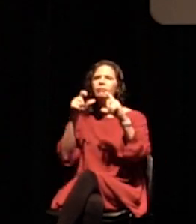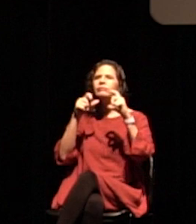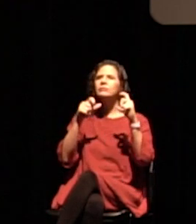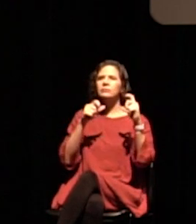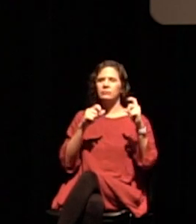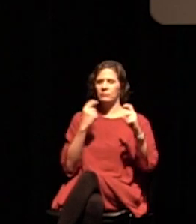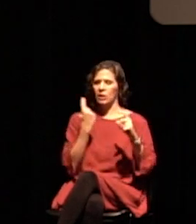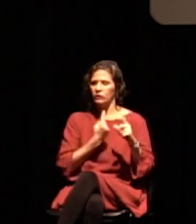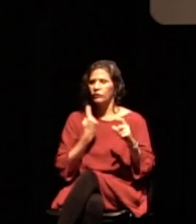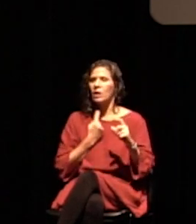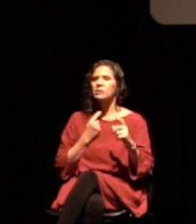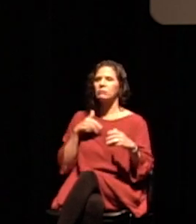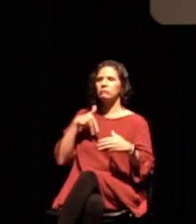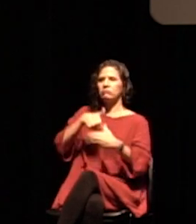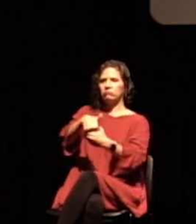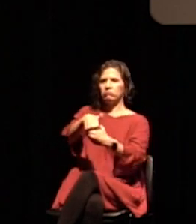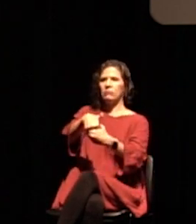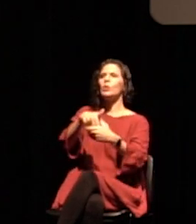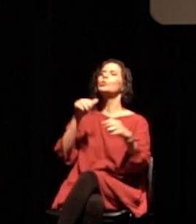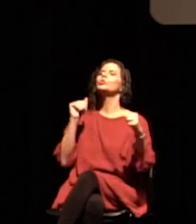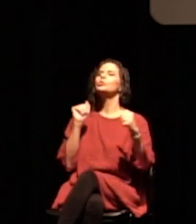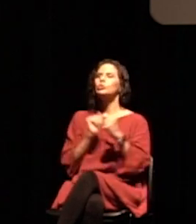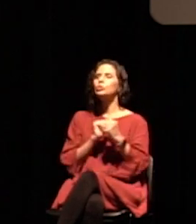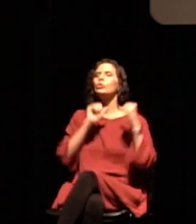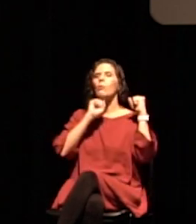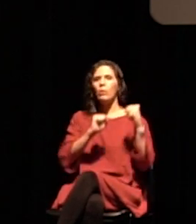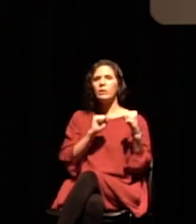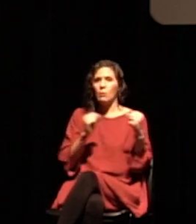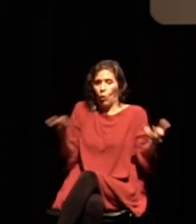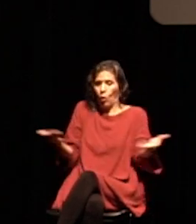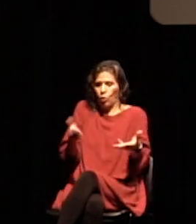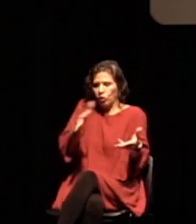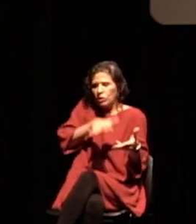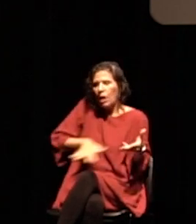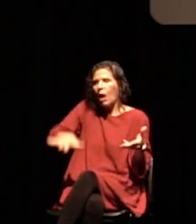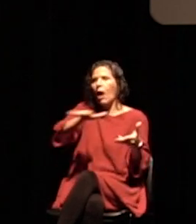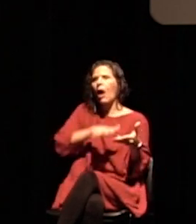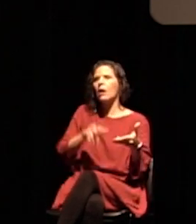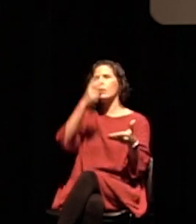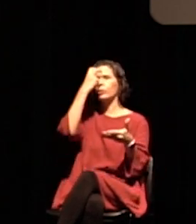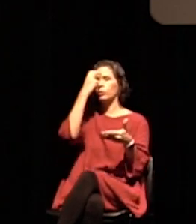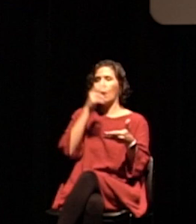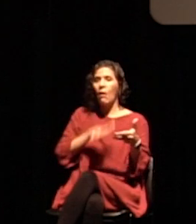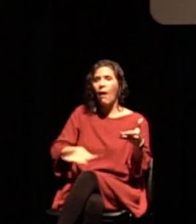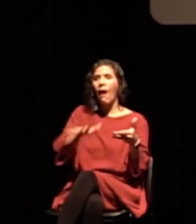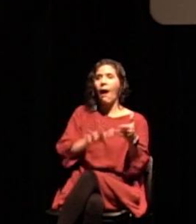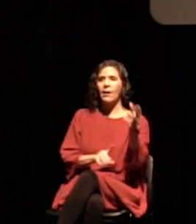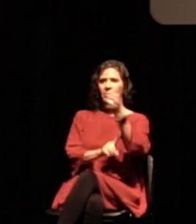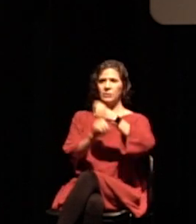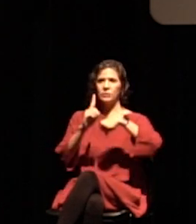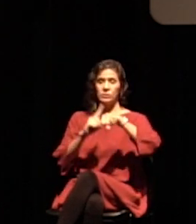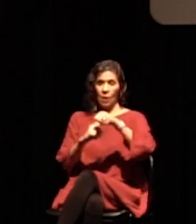individuação nos habilitam para que o campo cultural, o campo social,